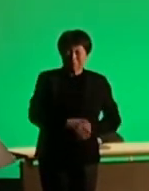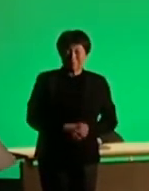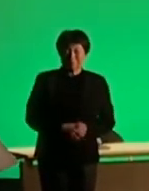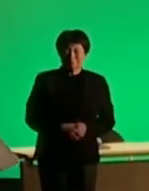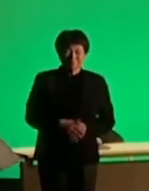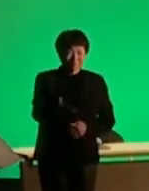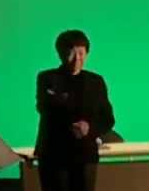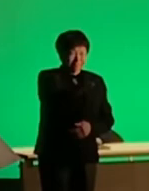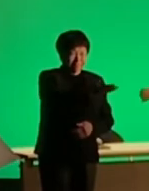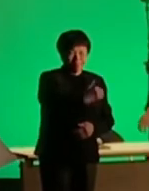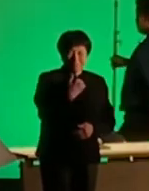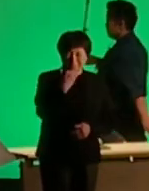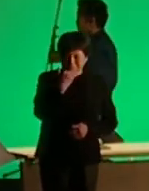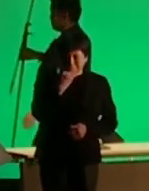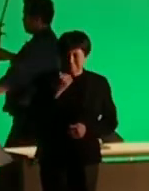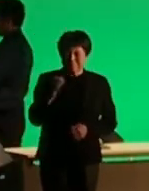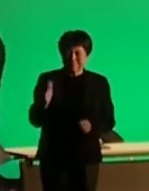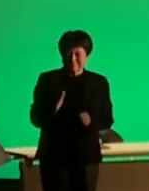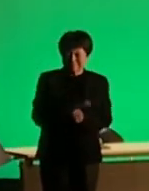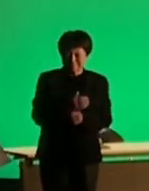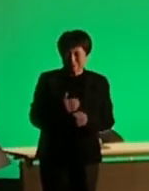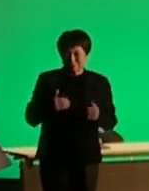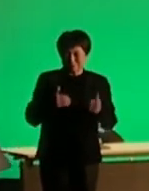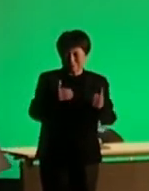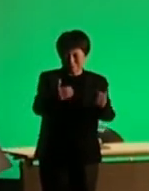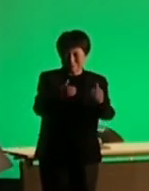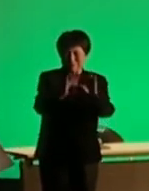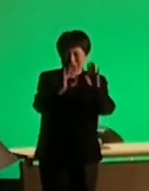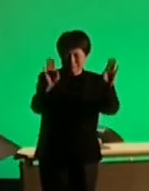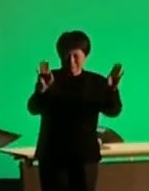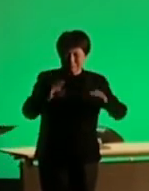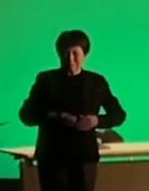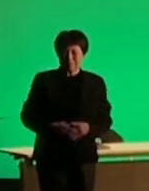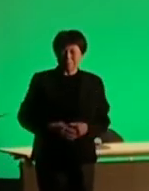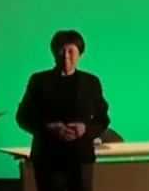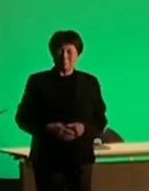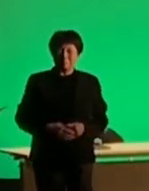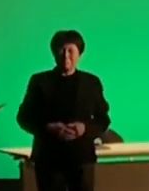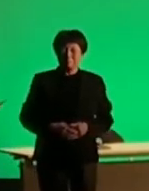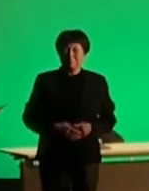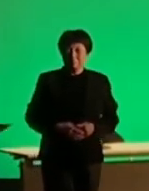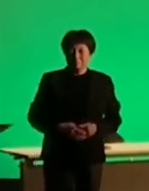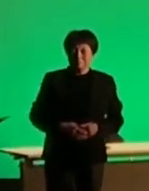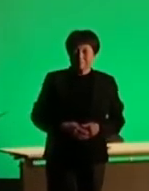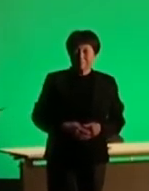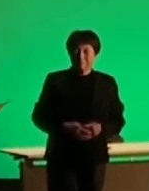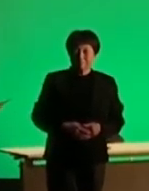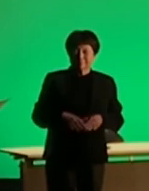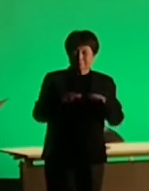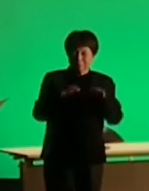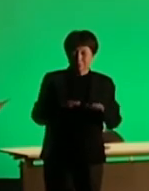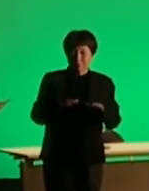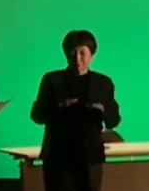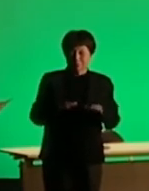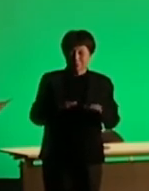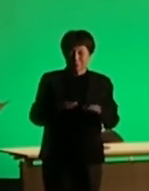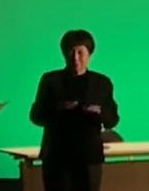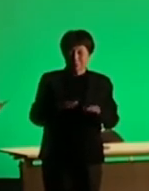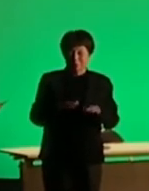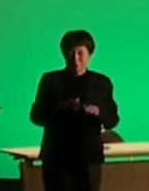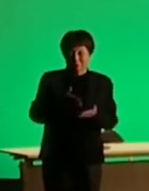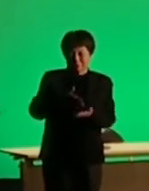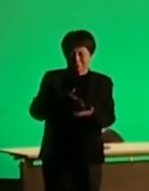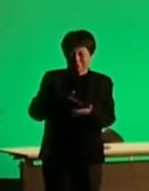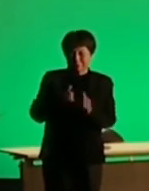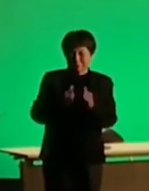ではお待たせいたしました。早速進めてまいることにしたいと存じます。じゃあ今日のスピーカーの皆